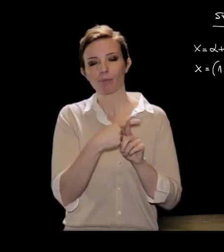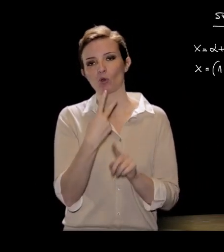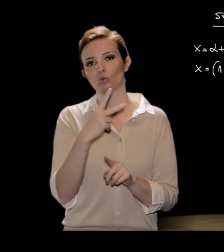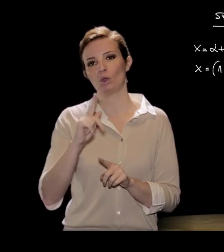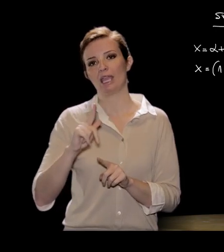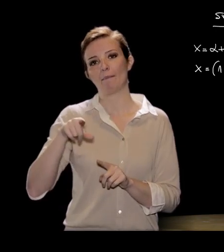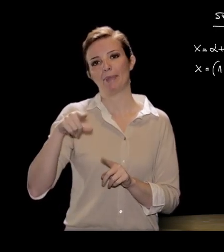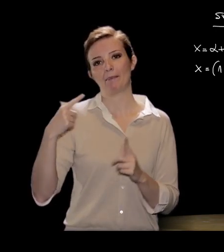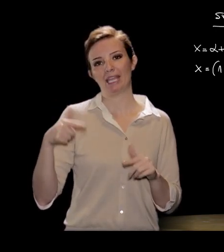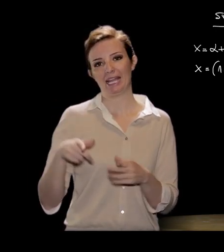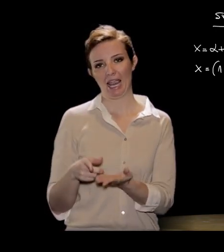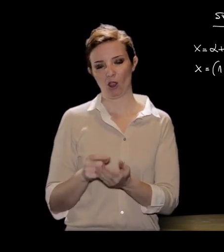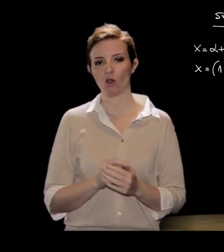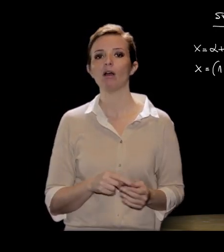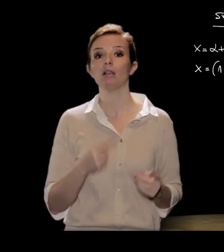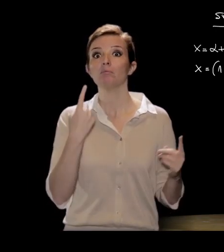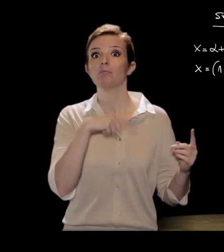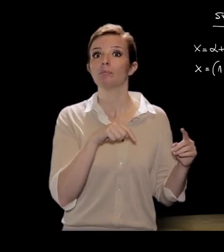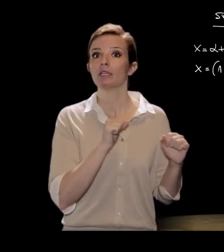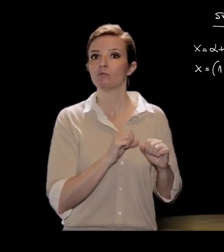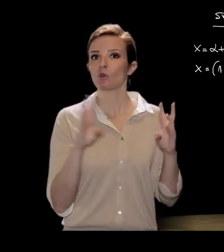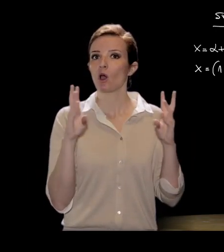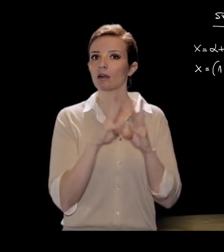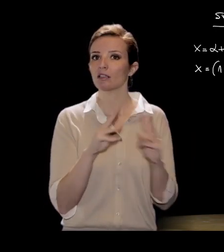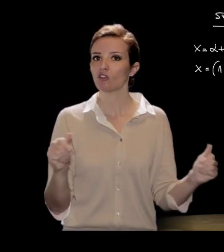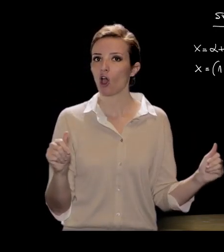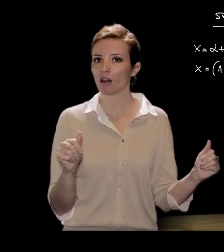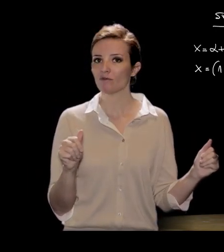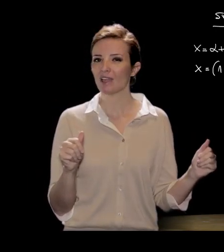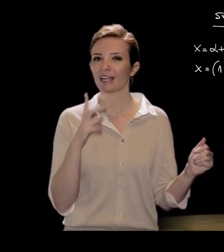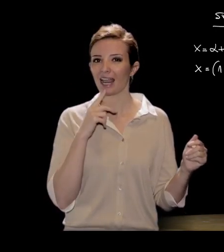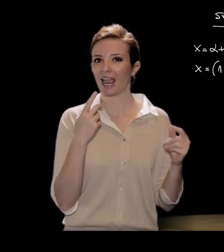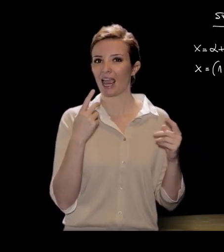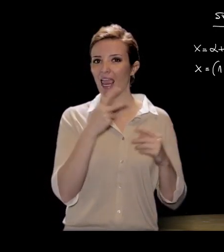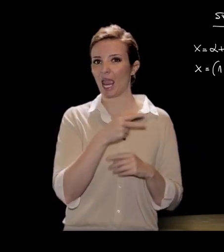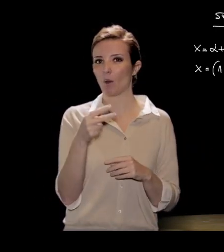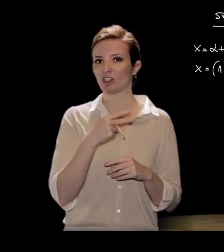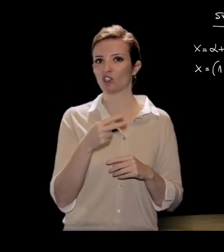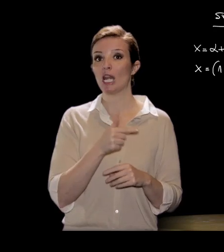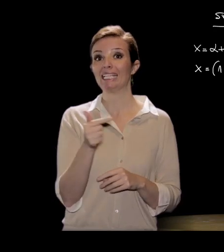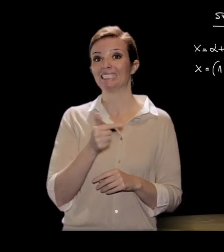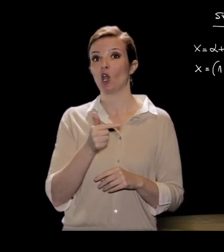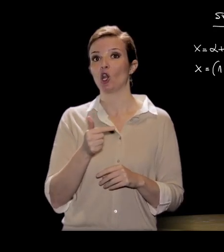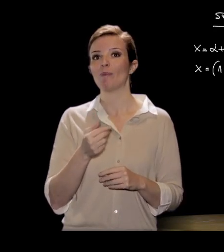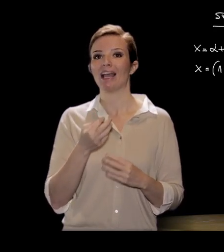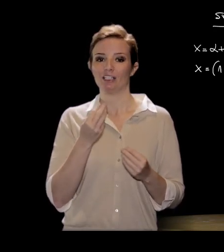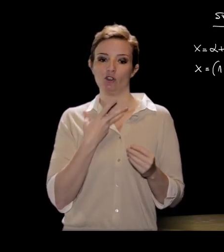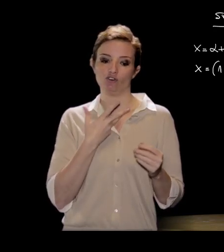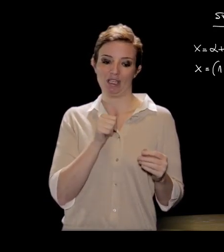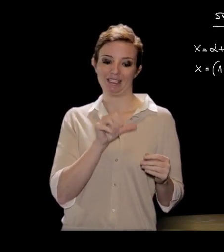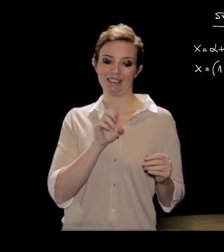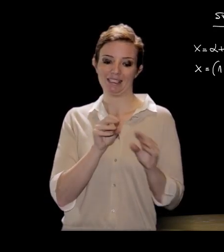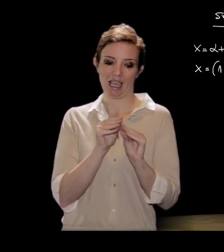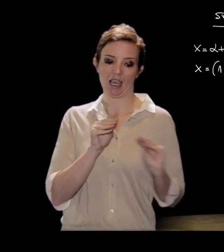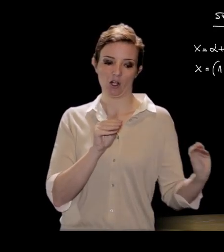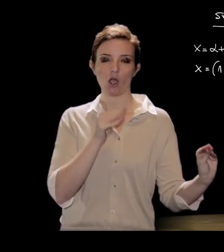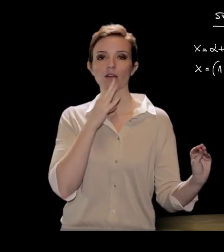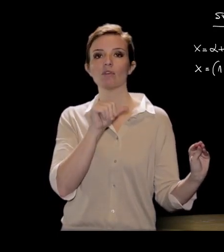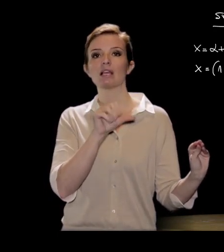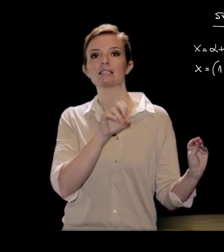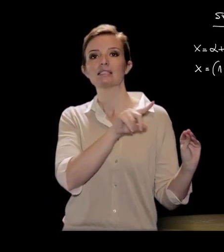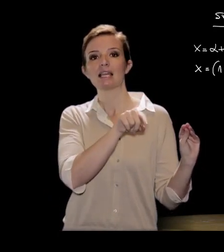Possiamo anche andare a risolvere delle equazioni trigonometriche in seno, caratterizzate da senα